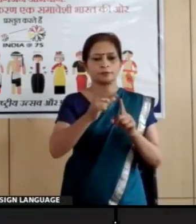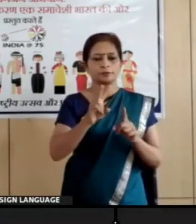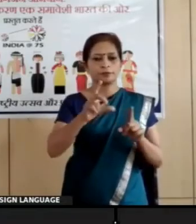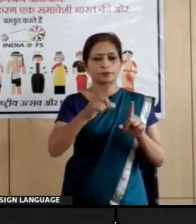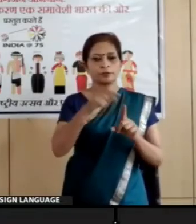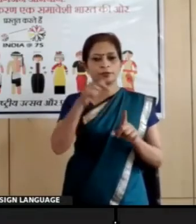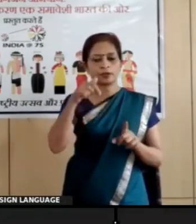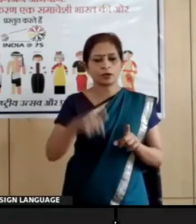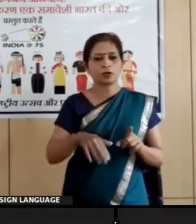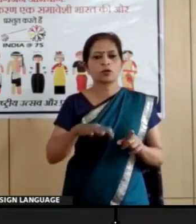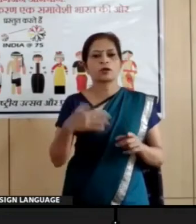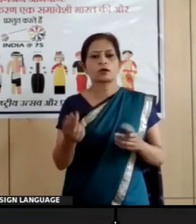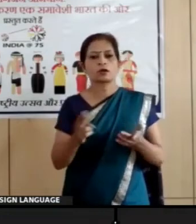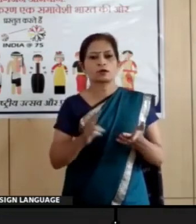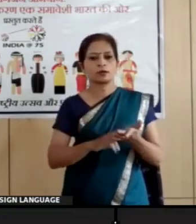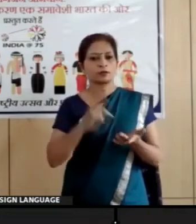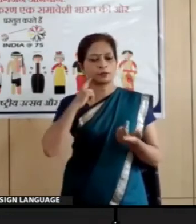NIEPPD और